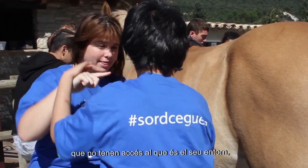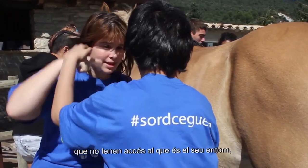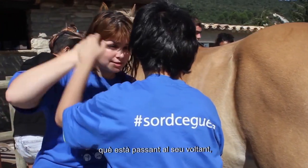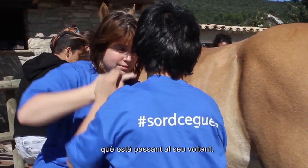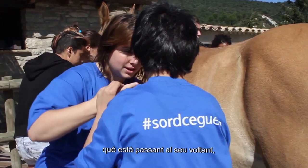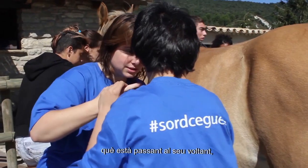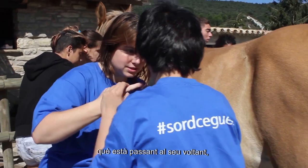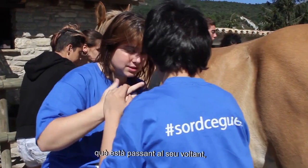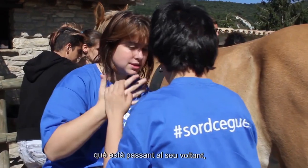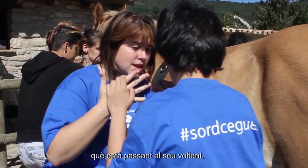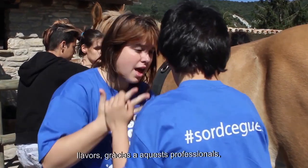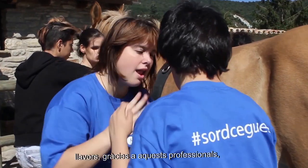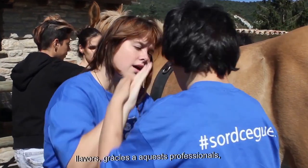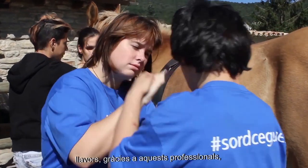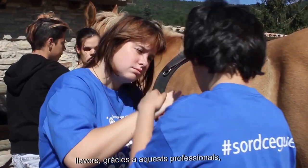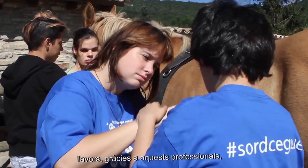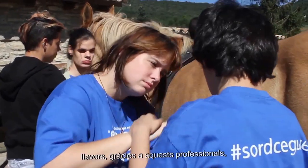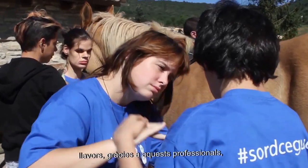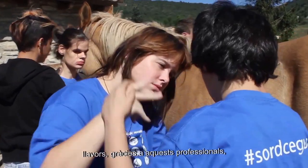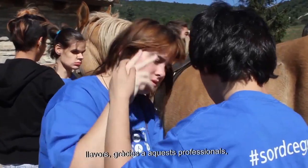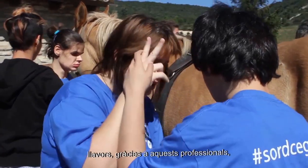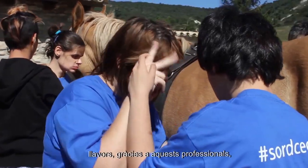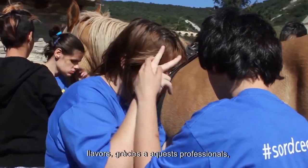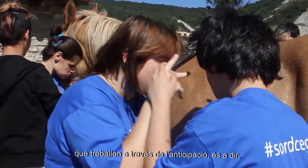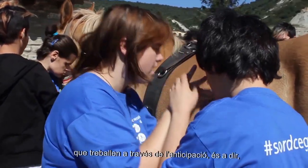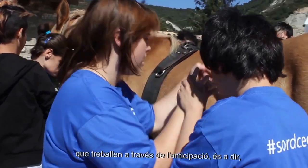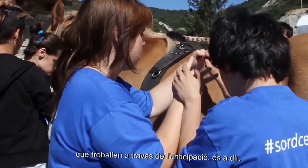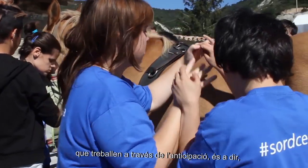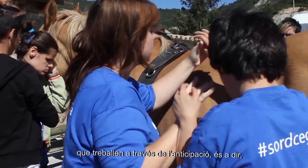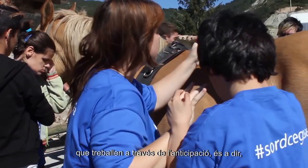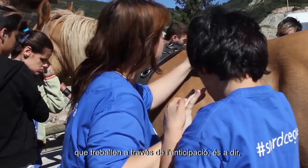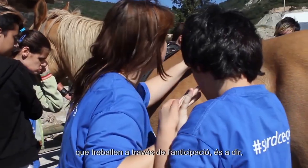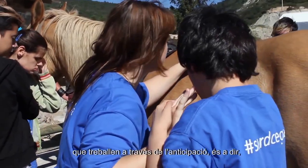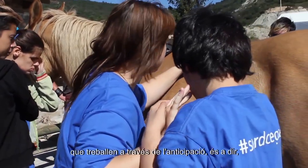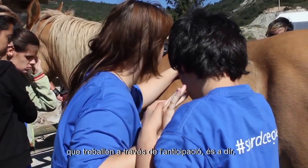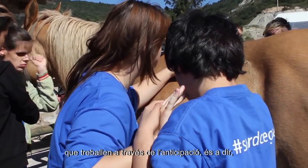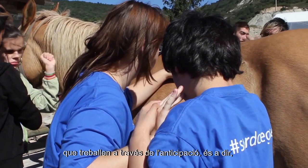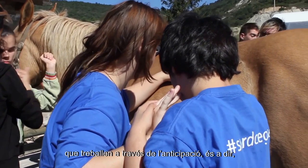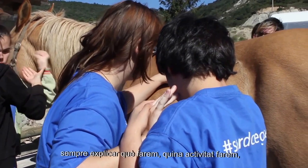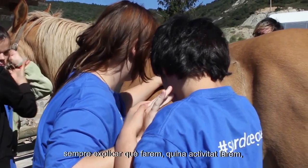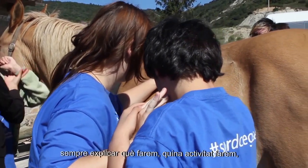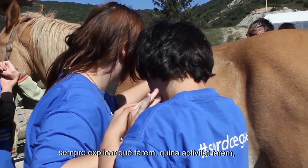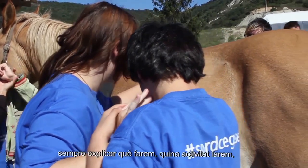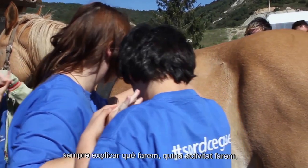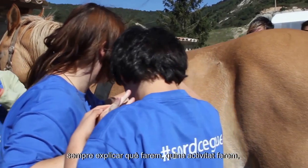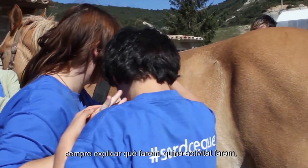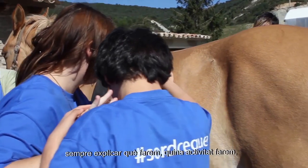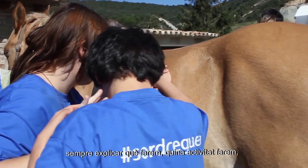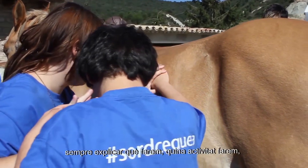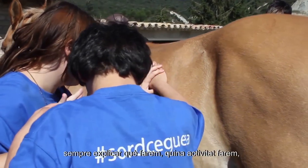entorn, què està passant al seu voltant. Llavors, gràcies a aquests professionals que treballen a través de l'anticipació, és a dir, sempre explicar què farem, quina